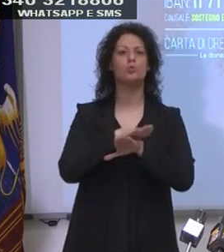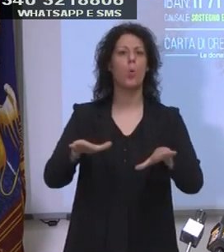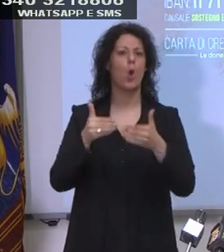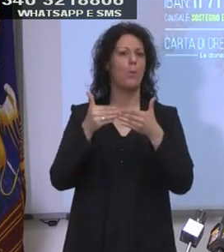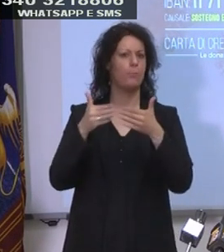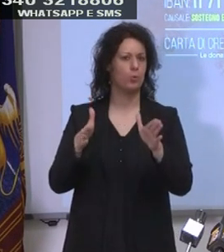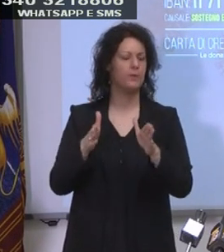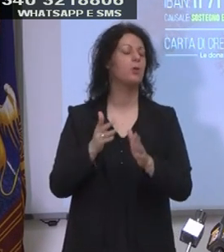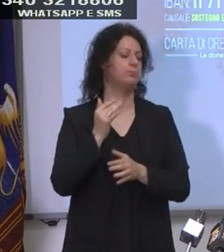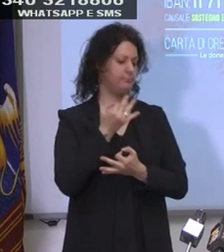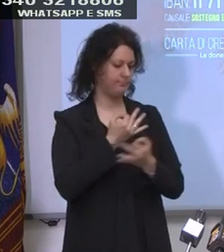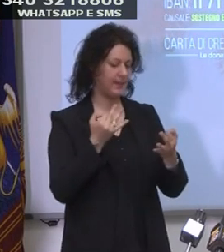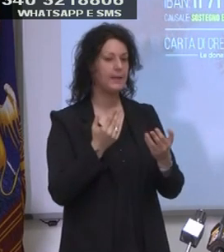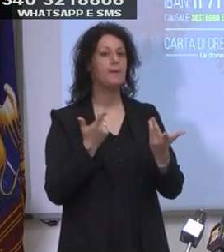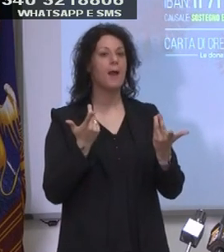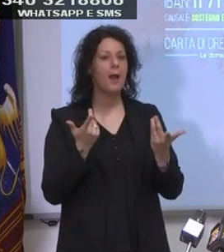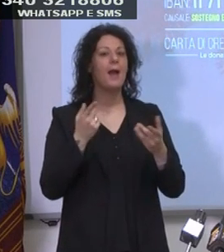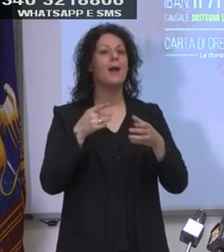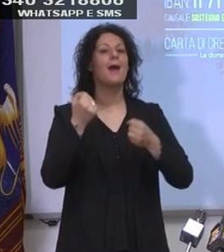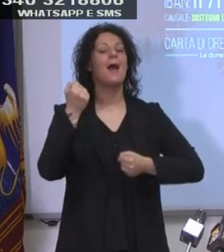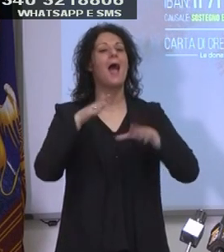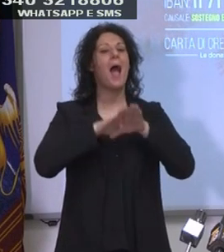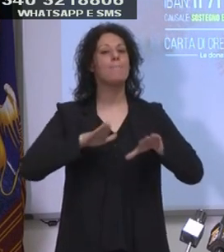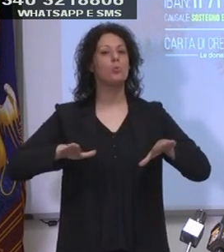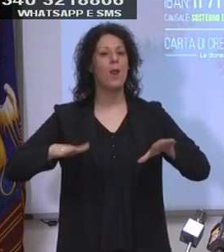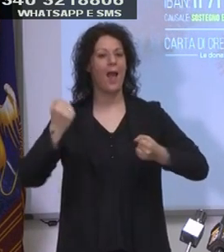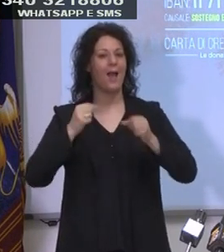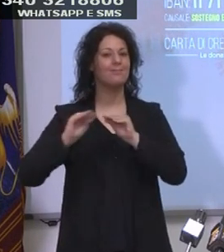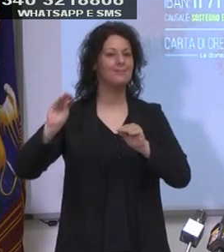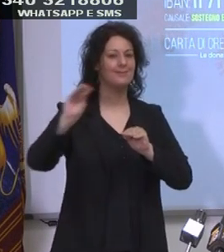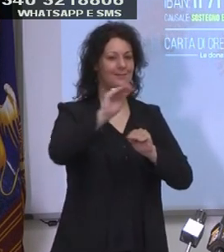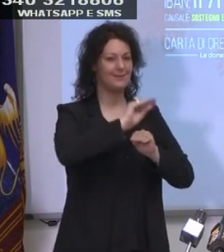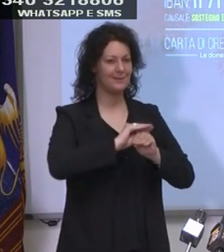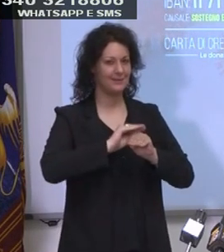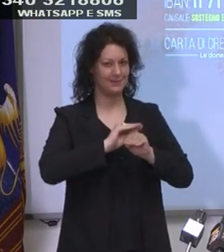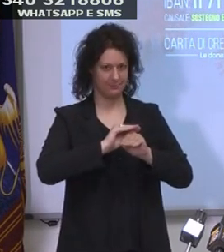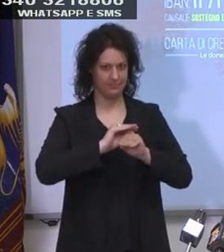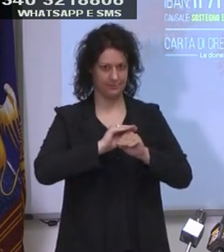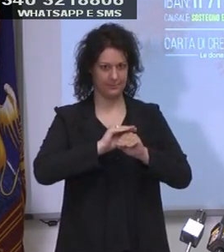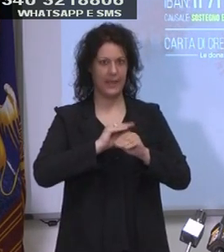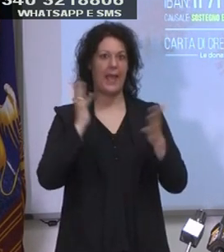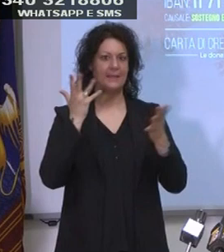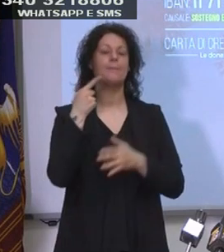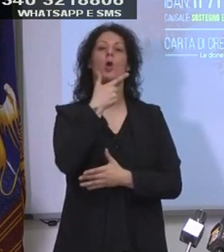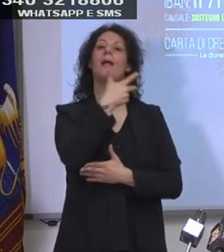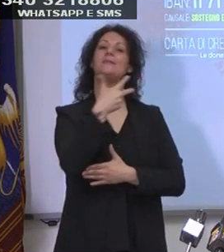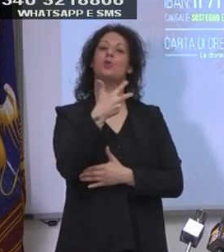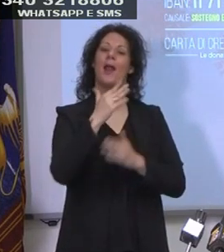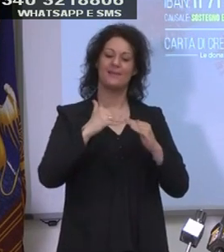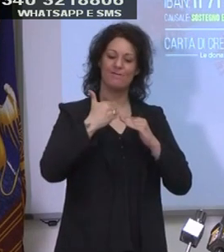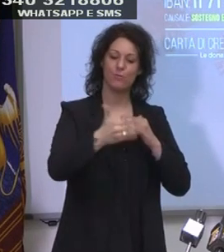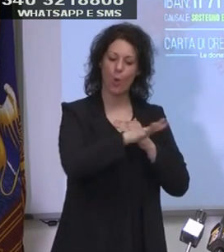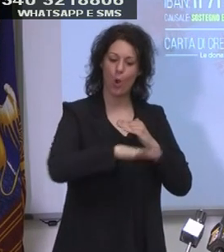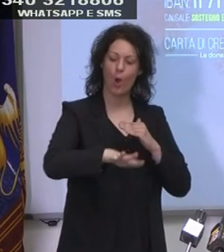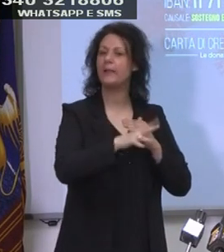in cui devono pagarla anche gli ambulanti che ne sono rimasti fuori rispetto ai ristoratori che ne sono stati esentati, come